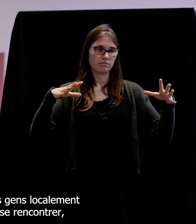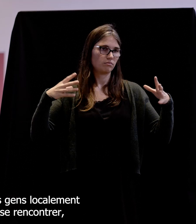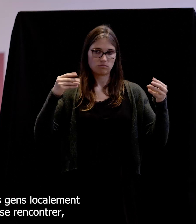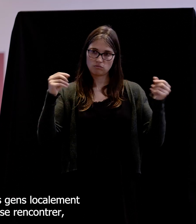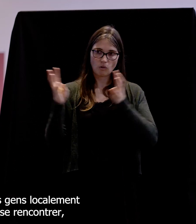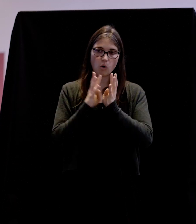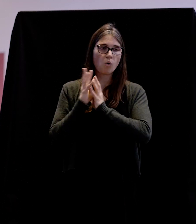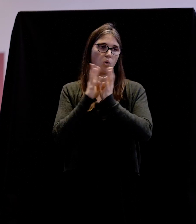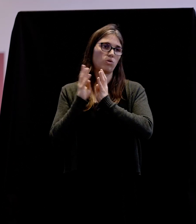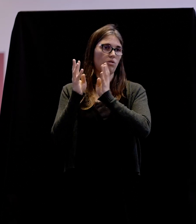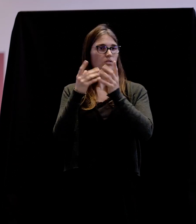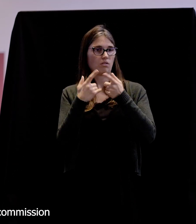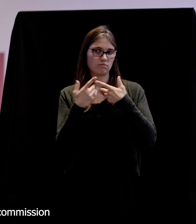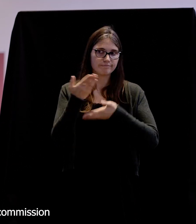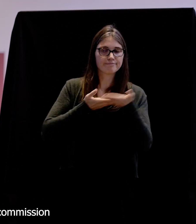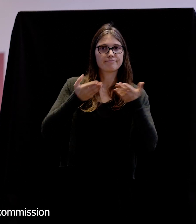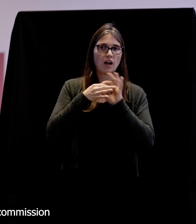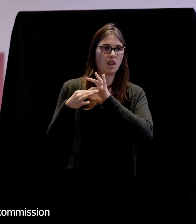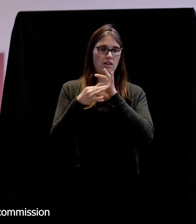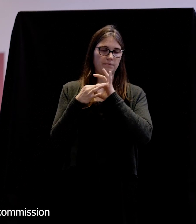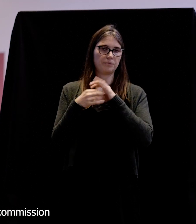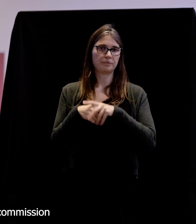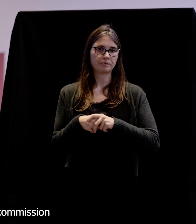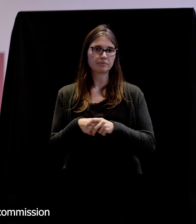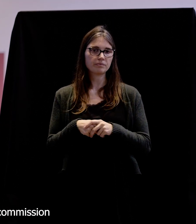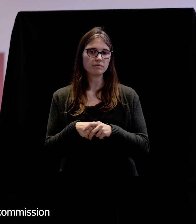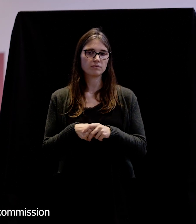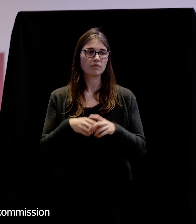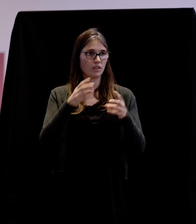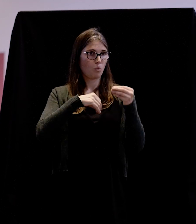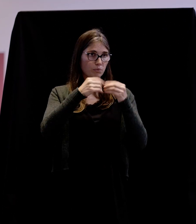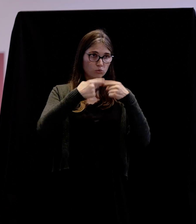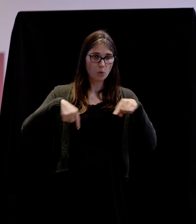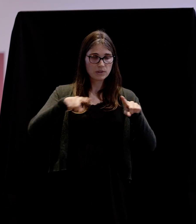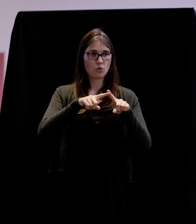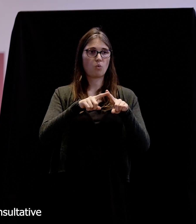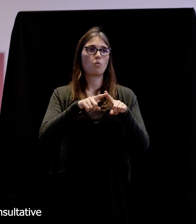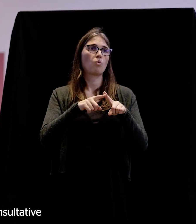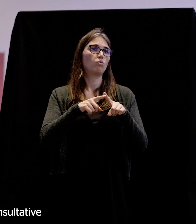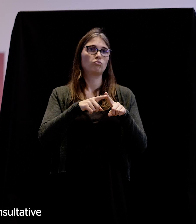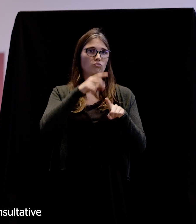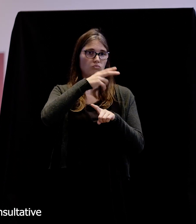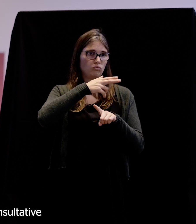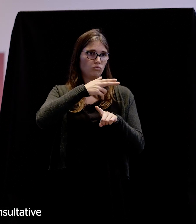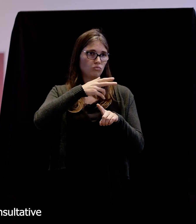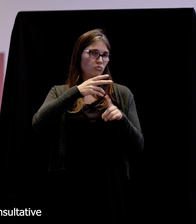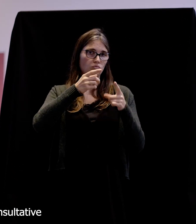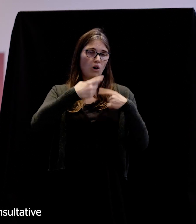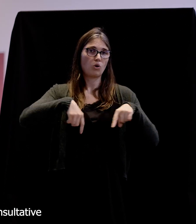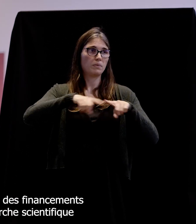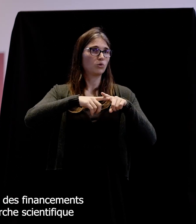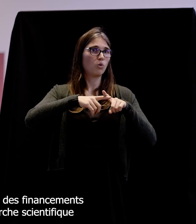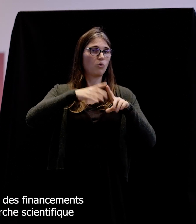et se rencontrer. Et ils ont une commission nationale